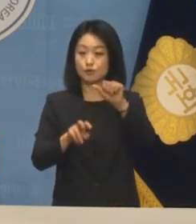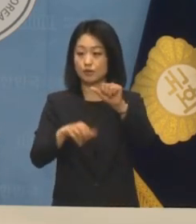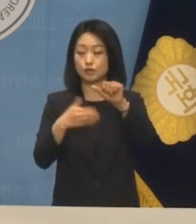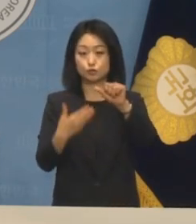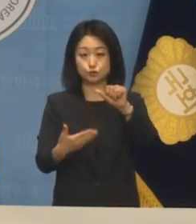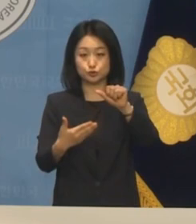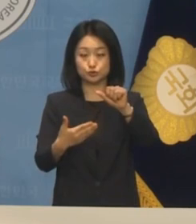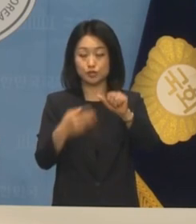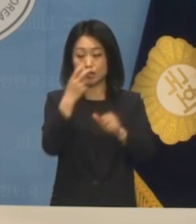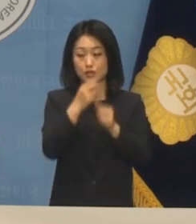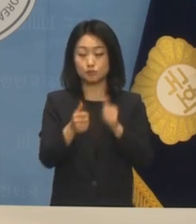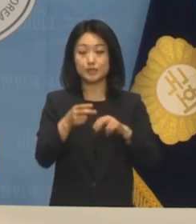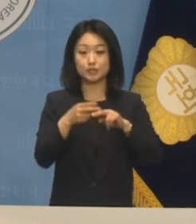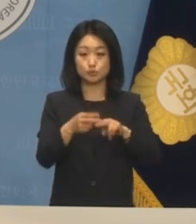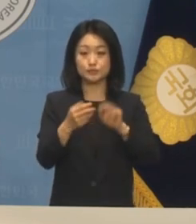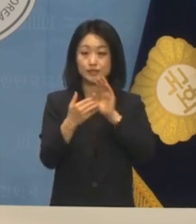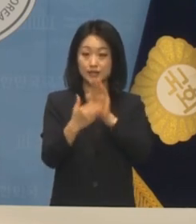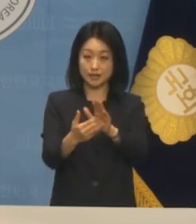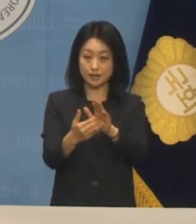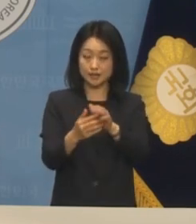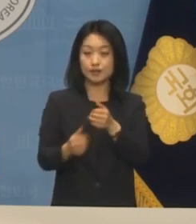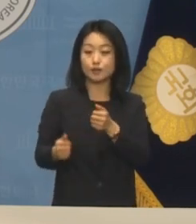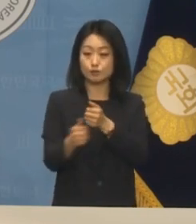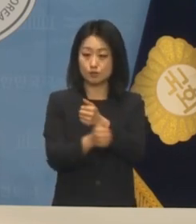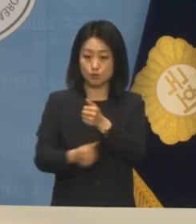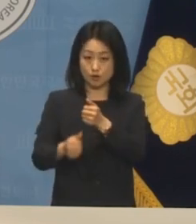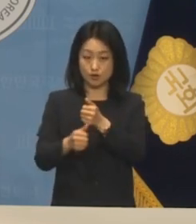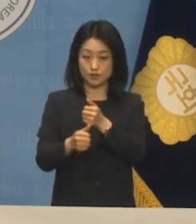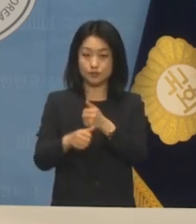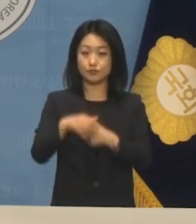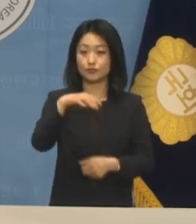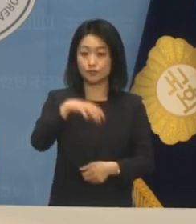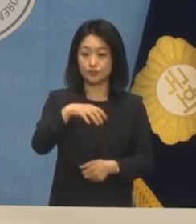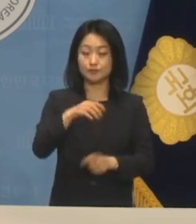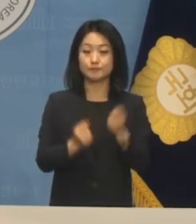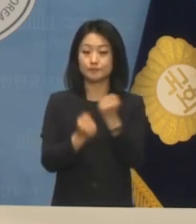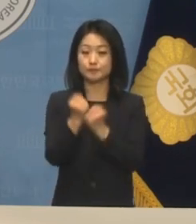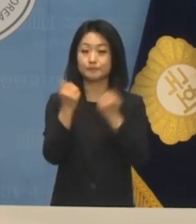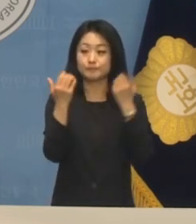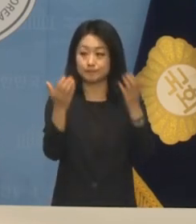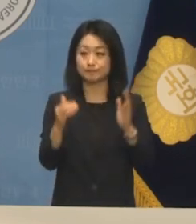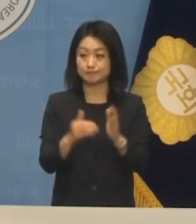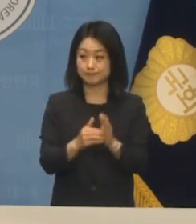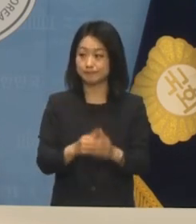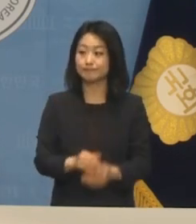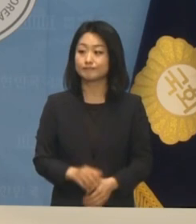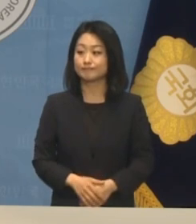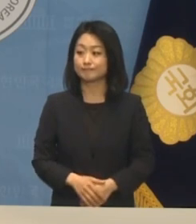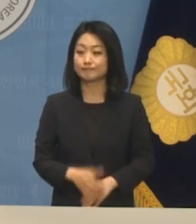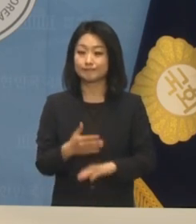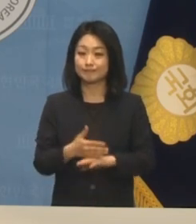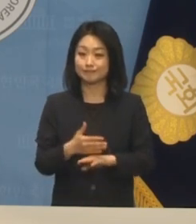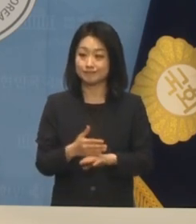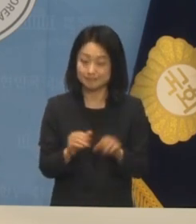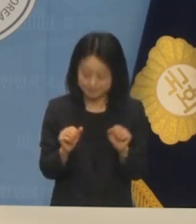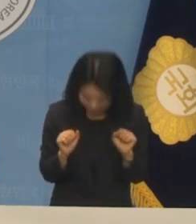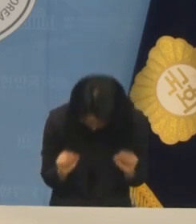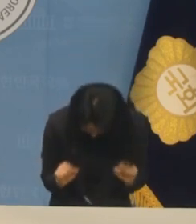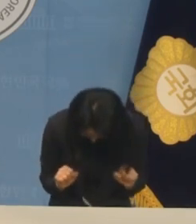29일 검찰 독재 정치 탄압 대책위원회 이상입니다.